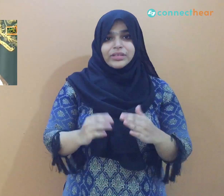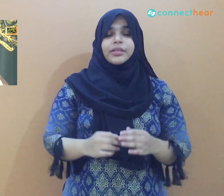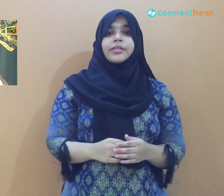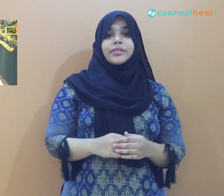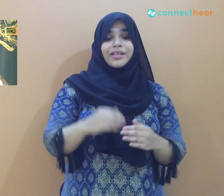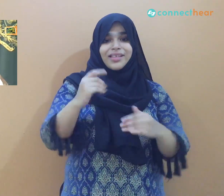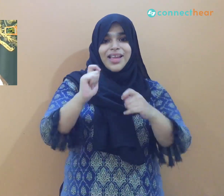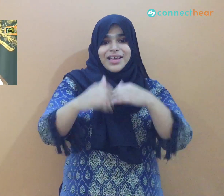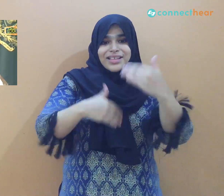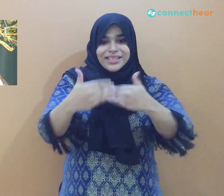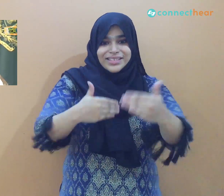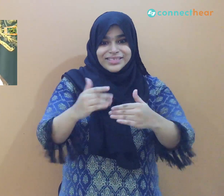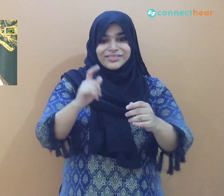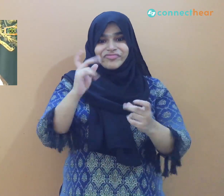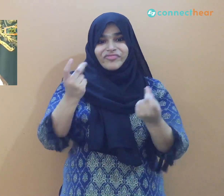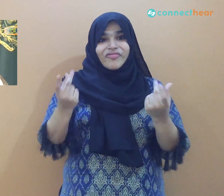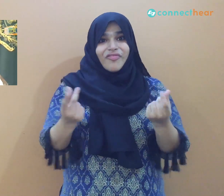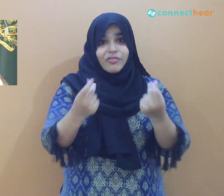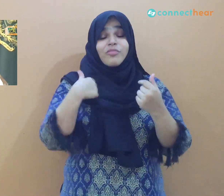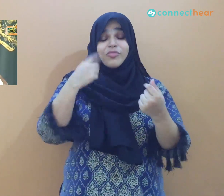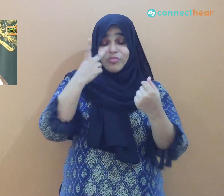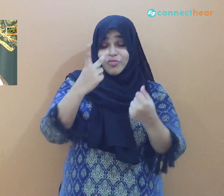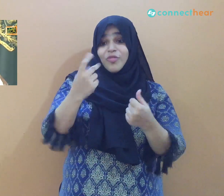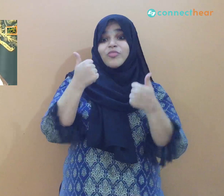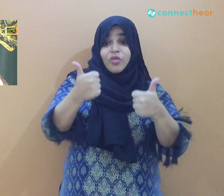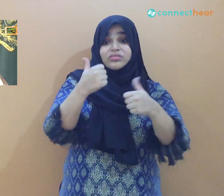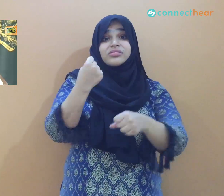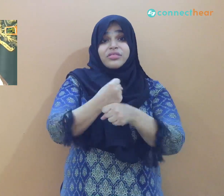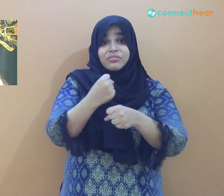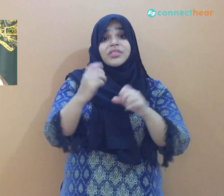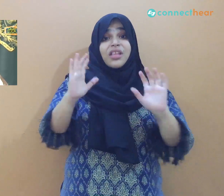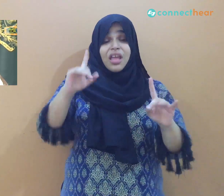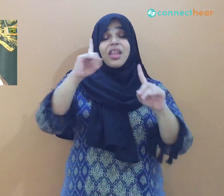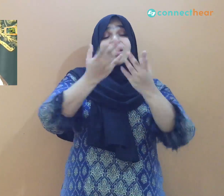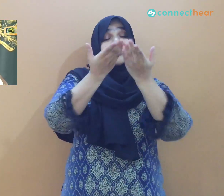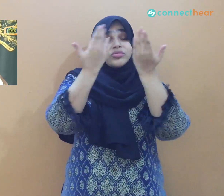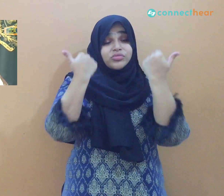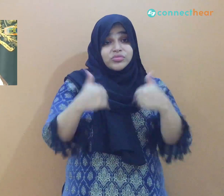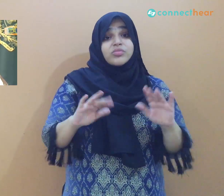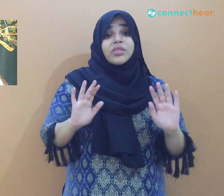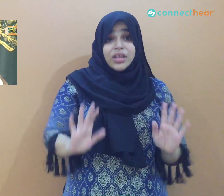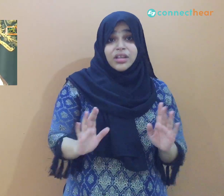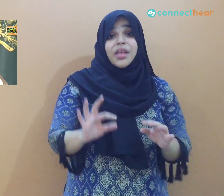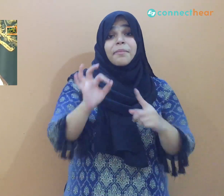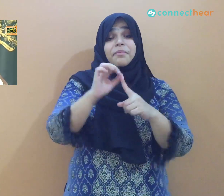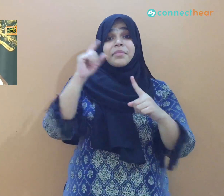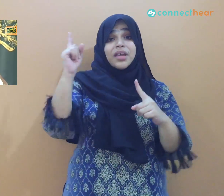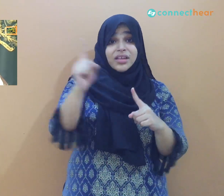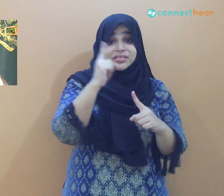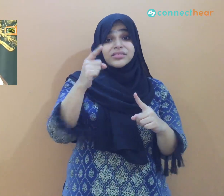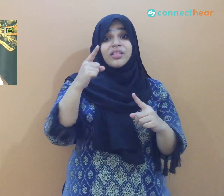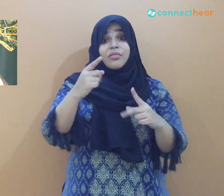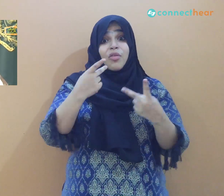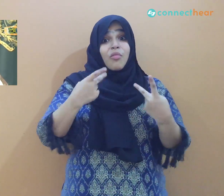نے اسٹیپس اٹھائے, مجھے بڑا فخر ہے اس کے اوپر کہ اللہ کا شکر ہے پاکستان میں وہ چیزیں نہیں ہوئیں جو کہ باہر